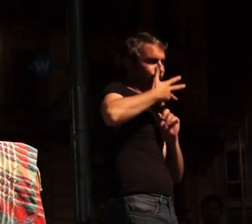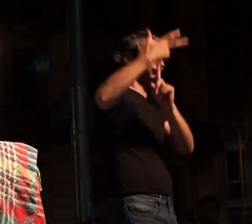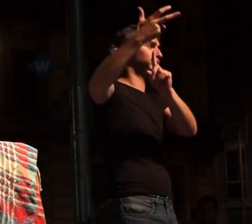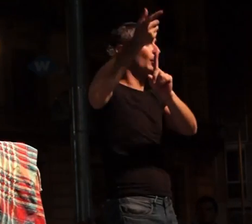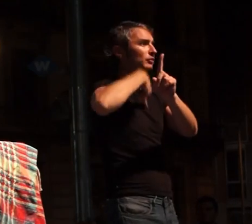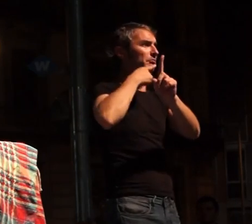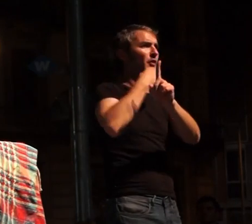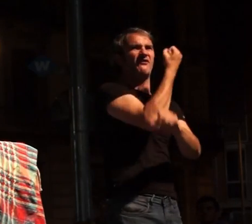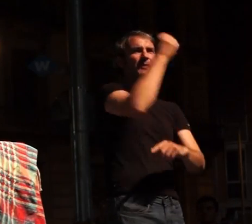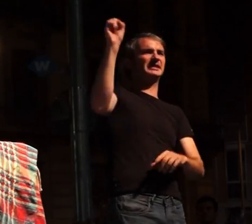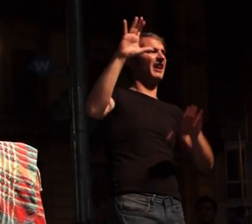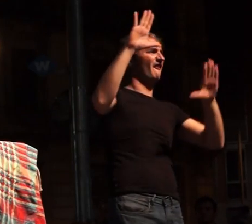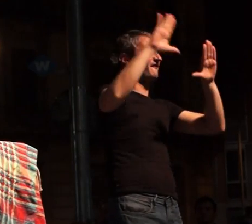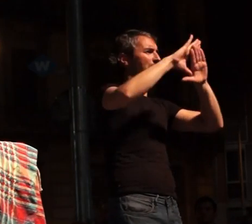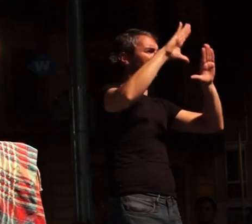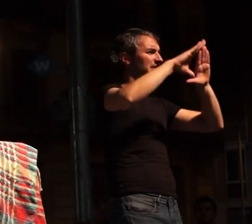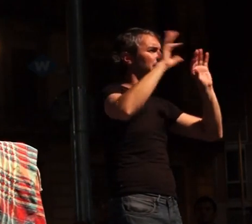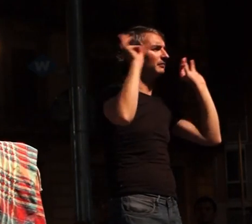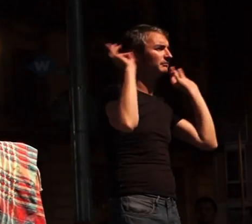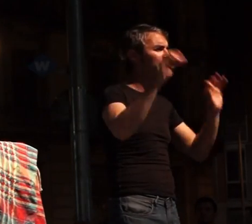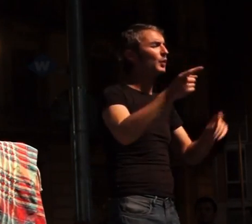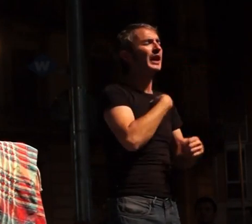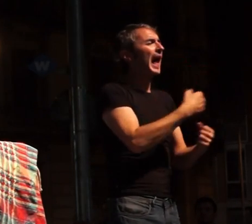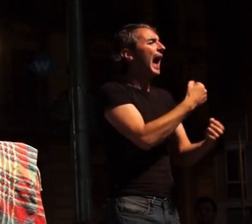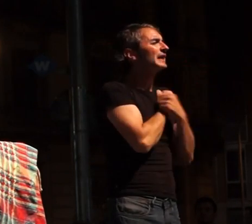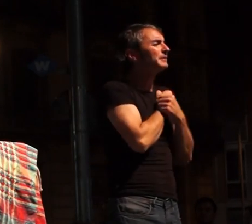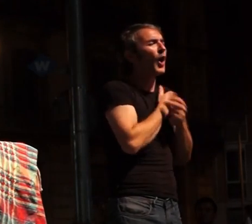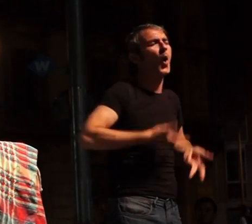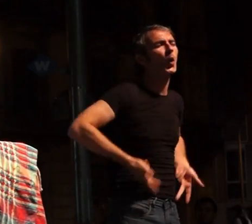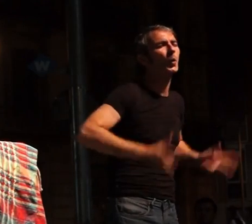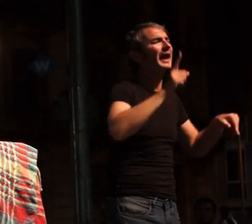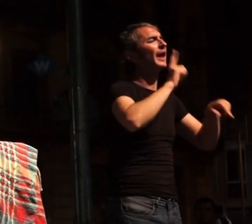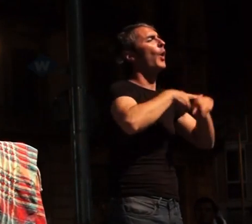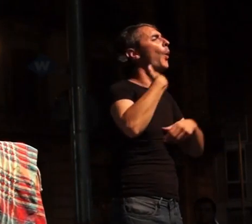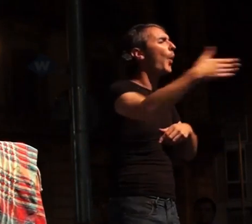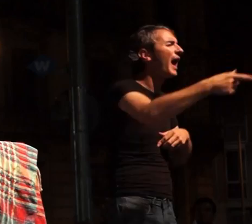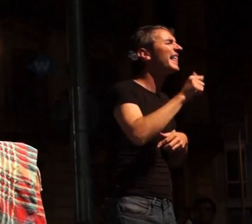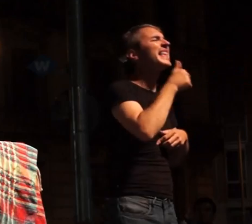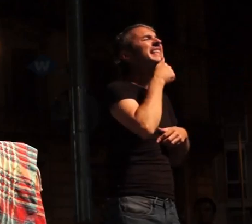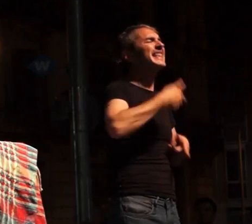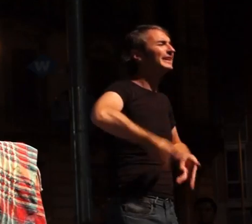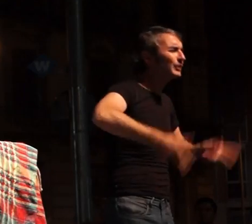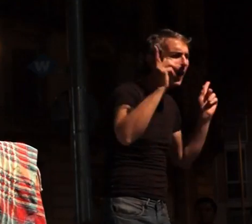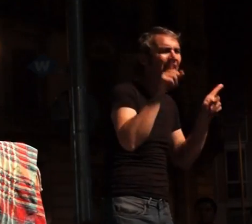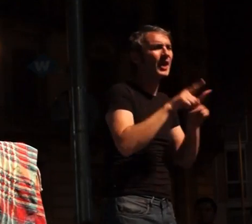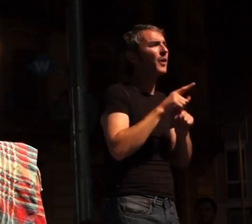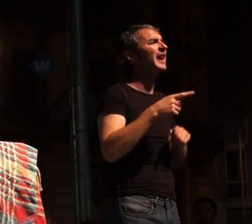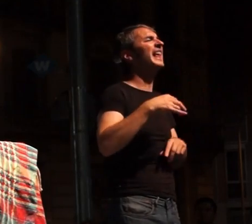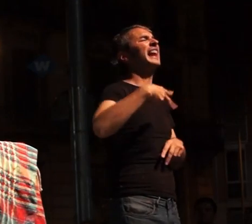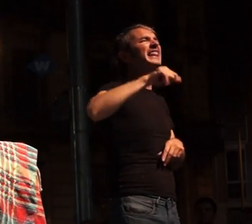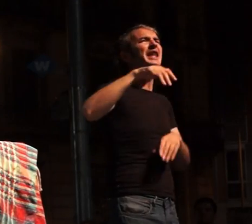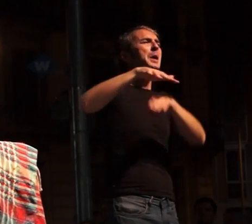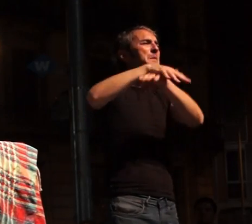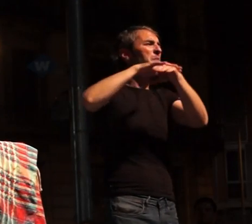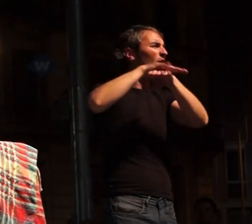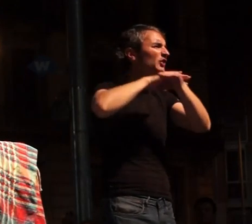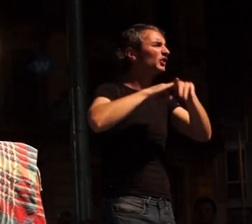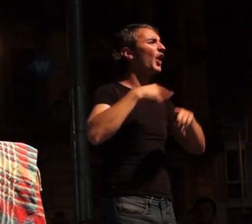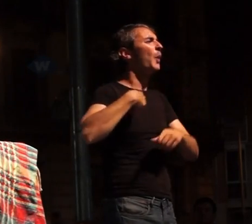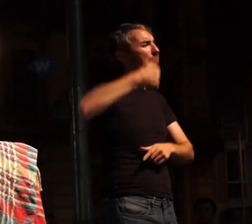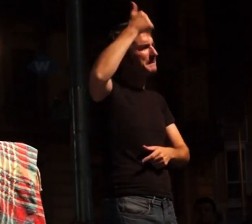desobediència feminista. Estimem i estimarem com vulguem, quan vulguem i a qui vulguem. Ni ministres homòfobs,